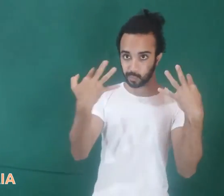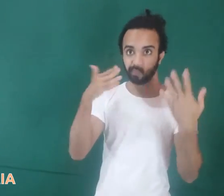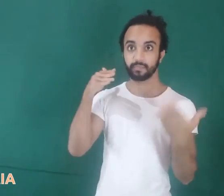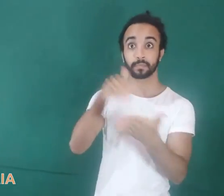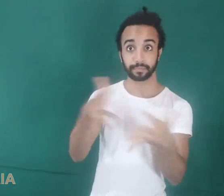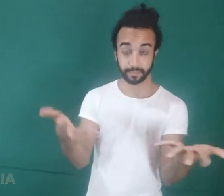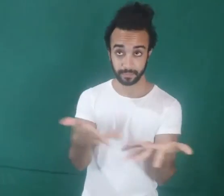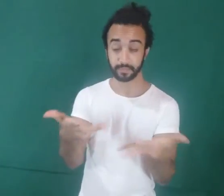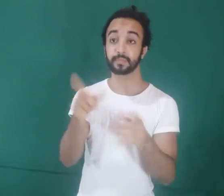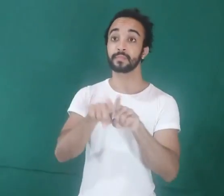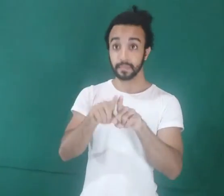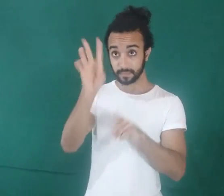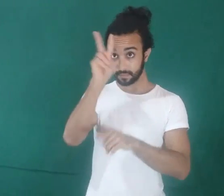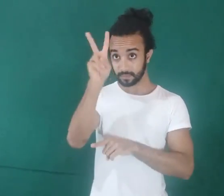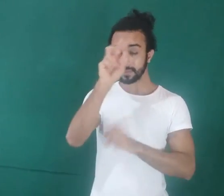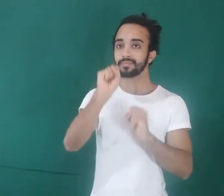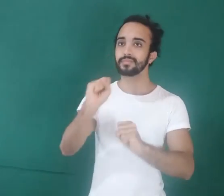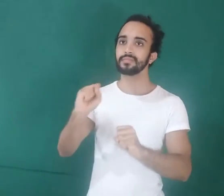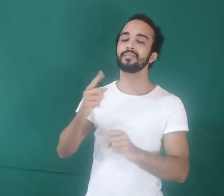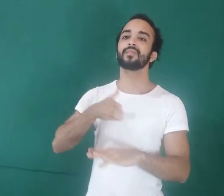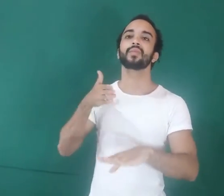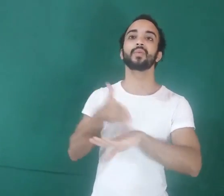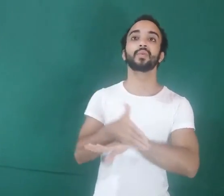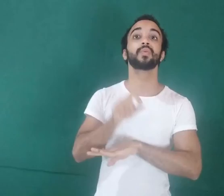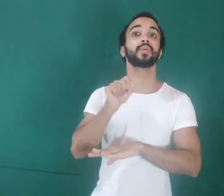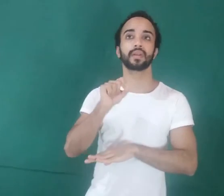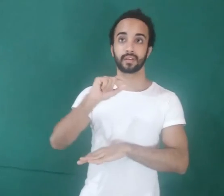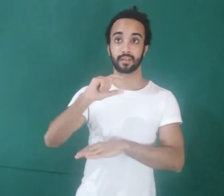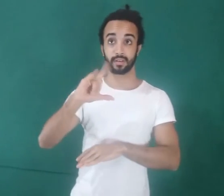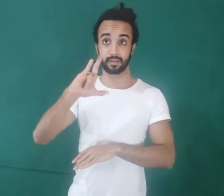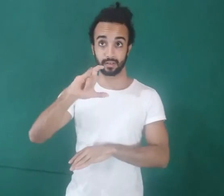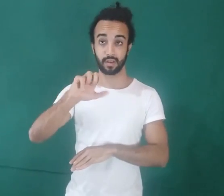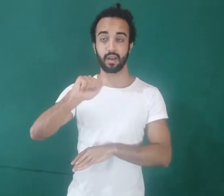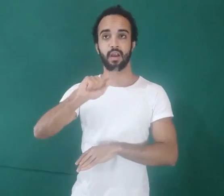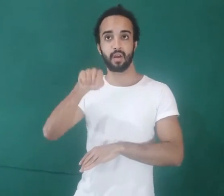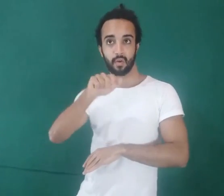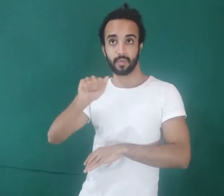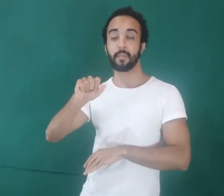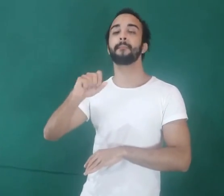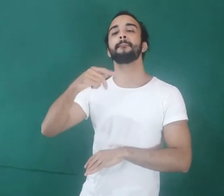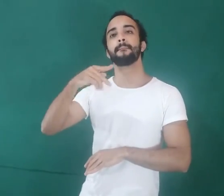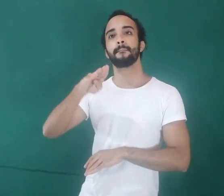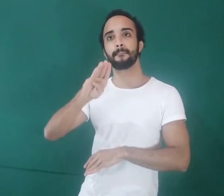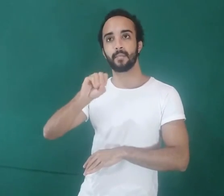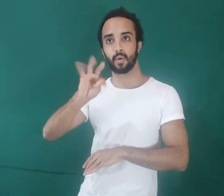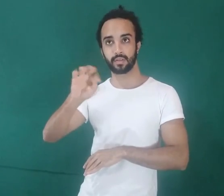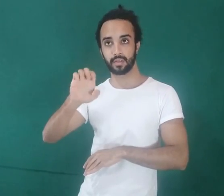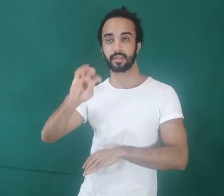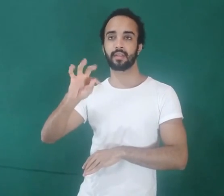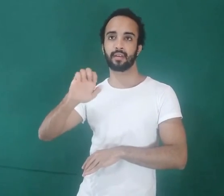agora. Também lembrem que vocês podem encontrar a gente lá no Instagram com @bote de teatro. E lá a gente também tem um outro projeto que se chama Botando